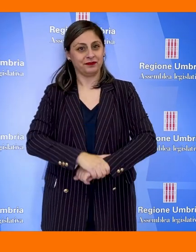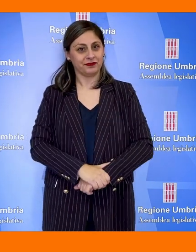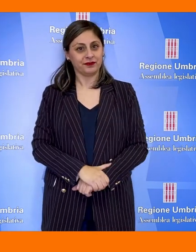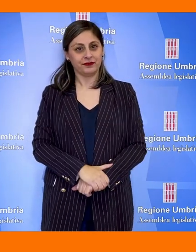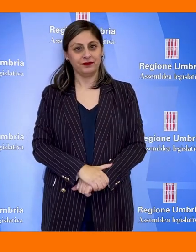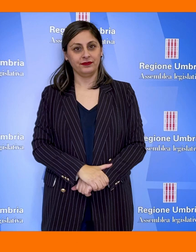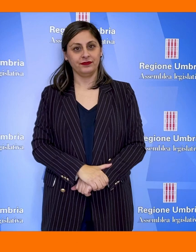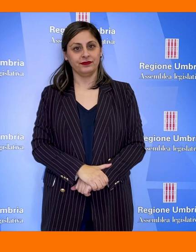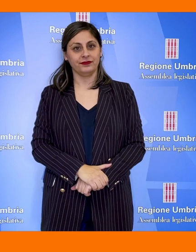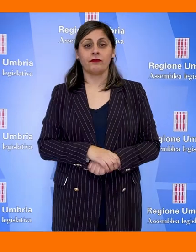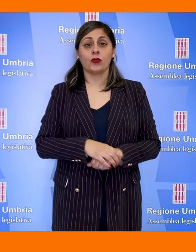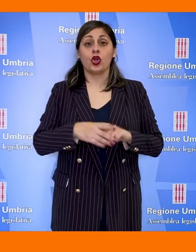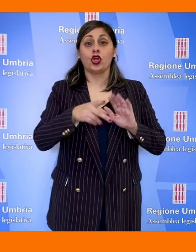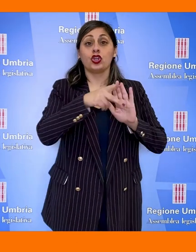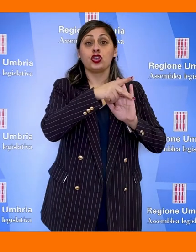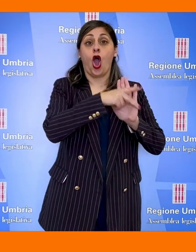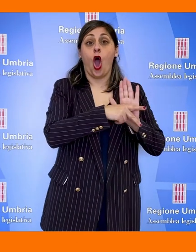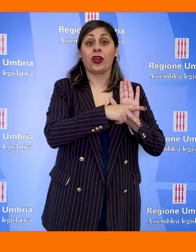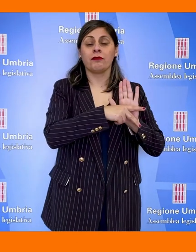settore.